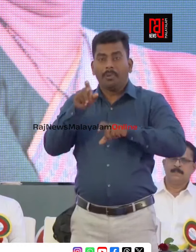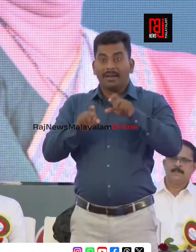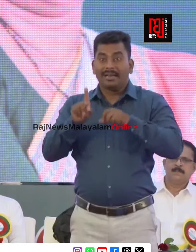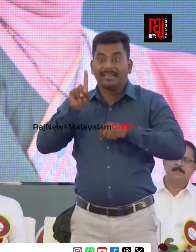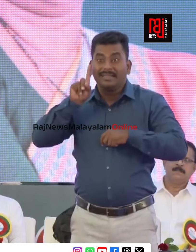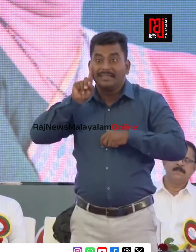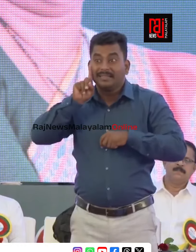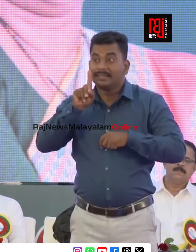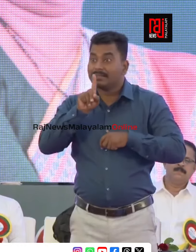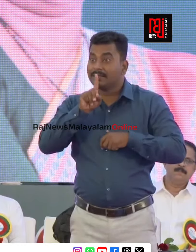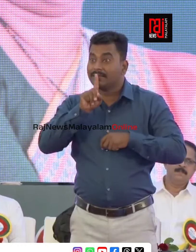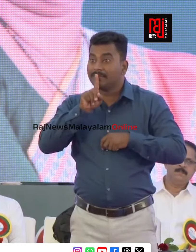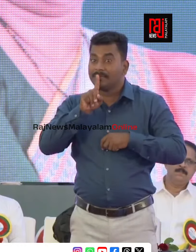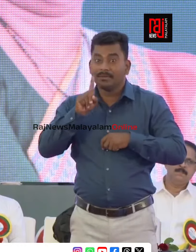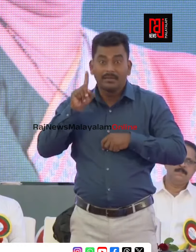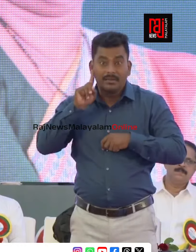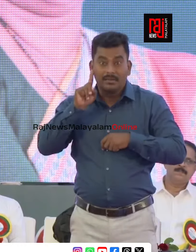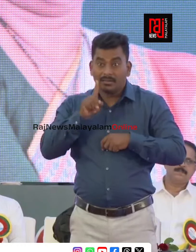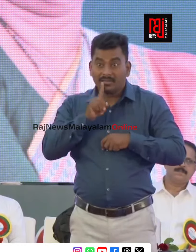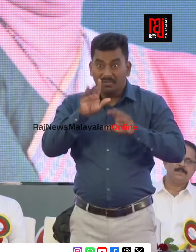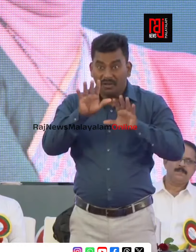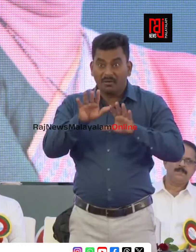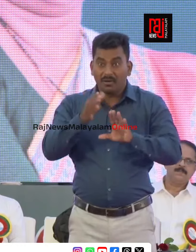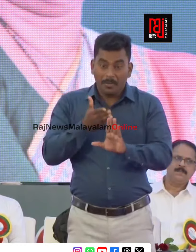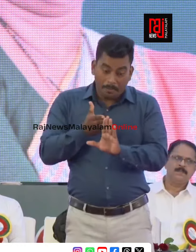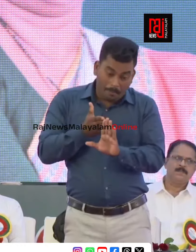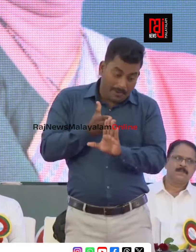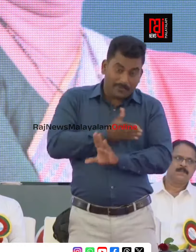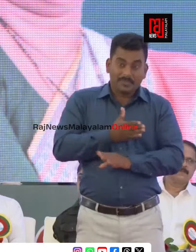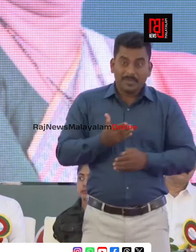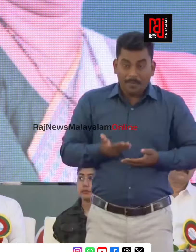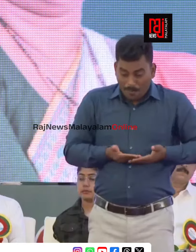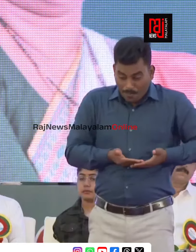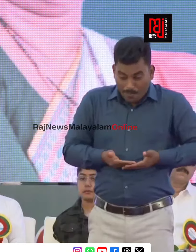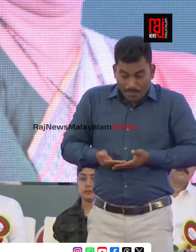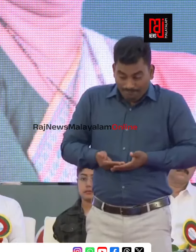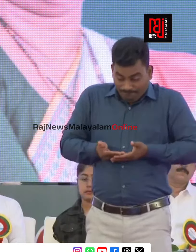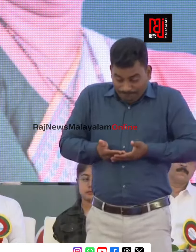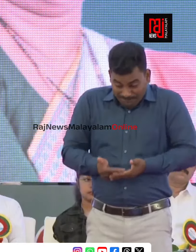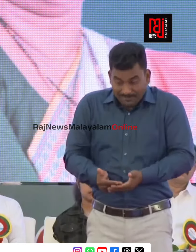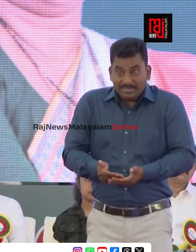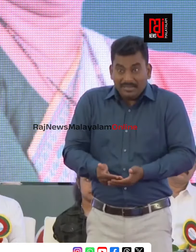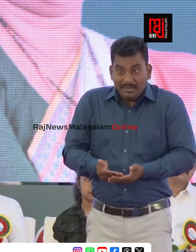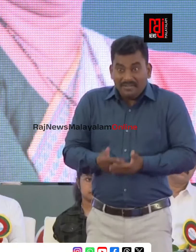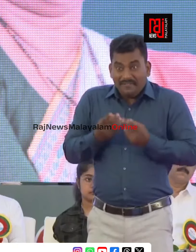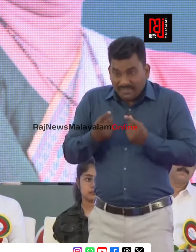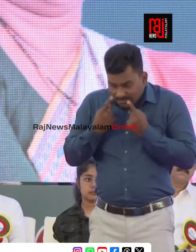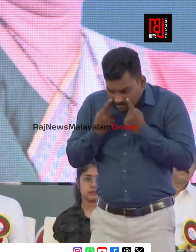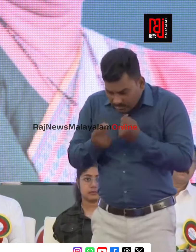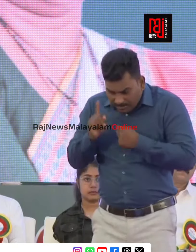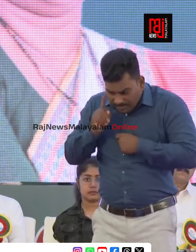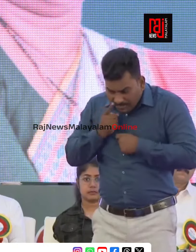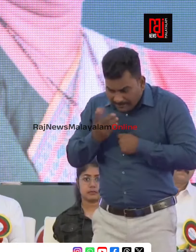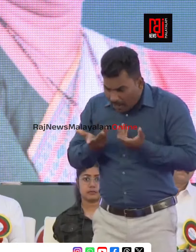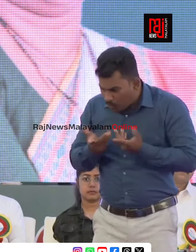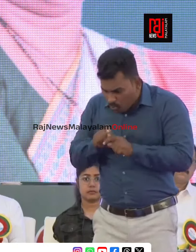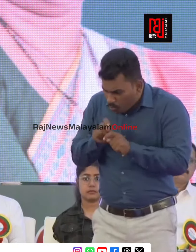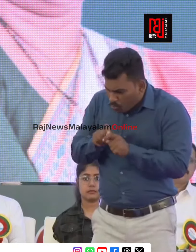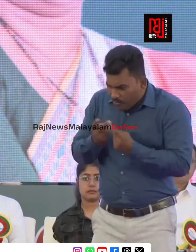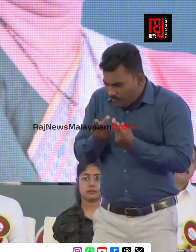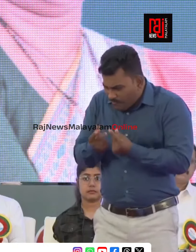പരിമിതിയുള്ള കുട്ടികളെ നേരത്തെ കണ്ടെത്തുന്നതിനുള്ള കാതോരം പദ്ധതിയും മികച്ച